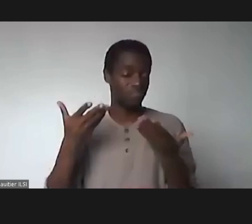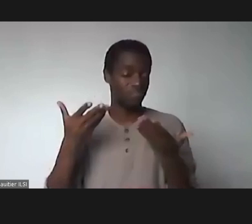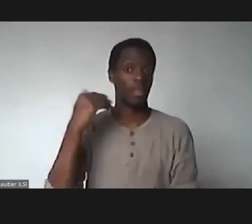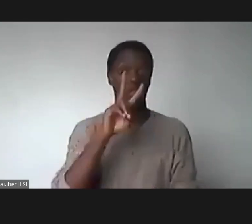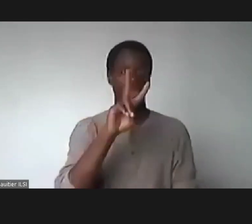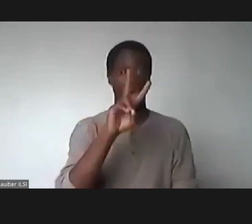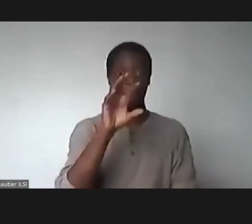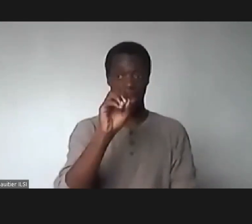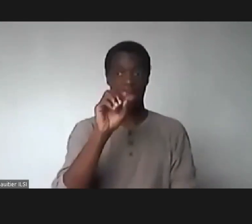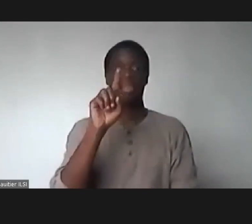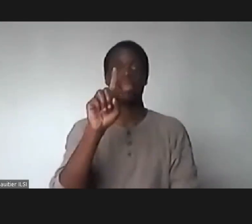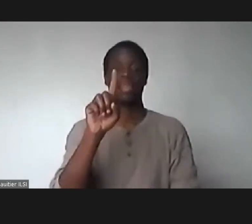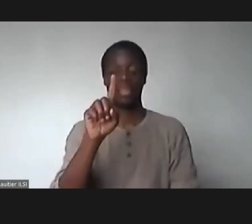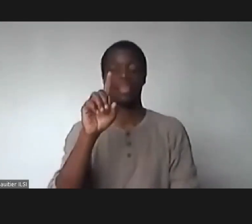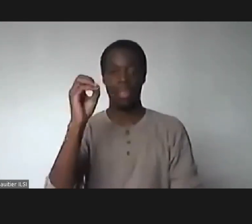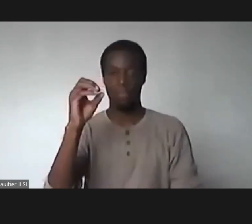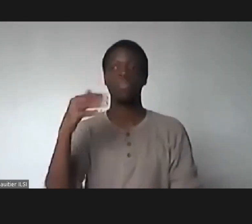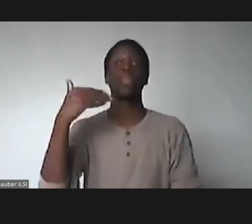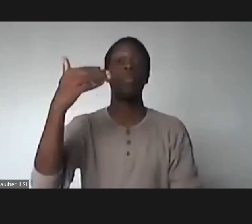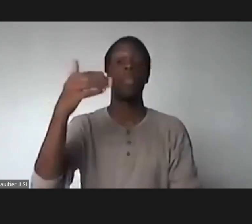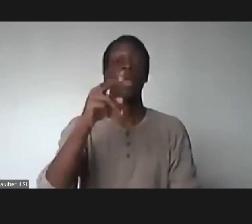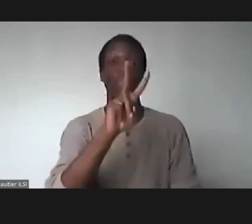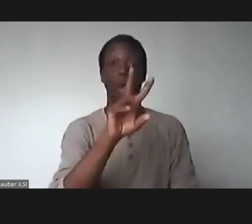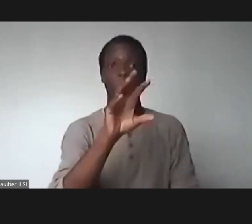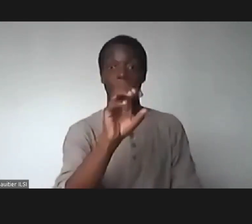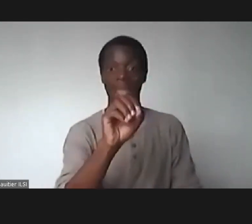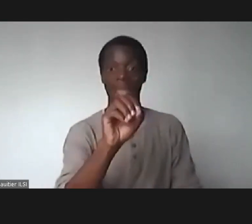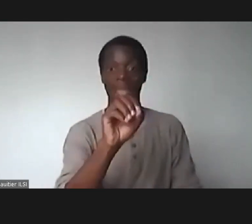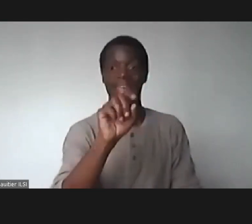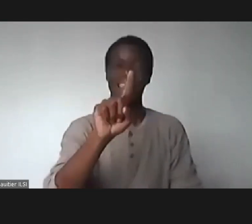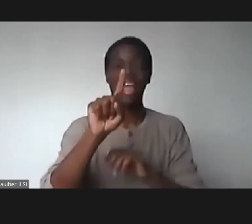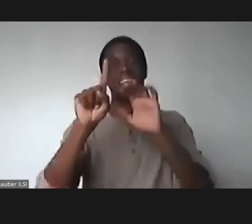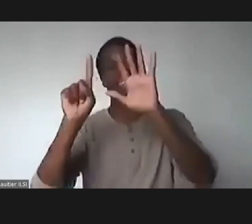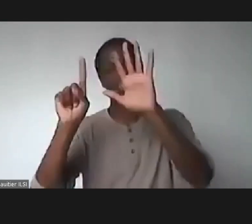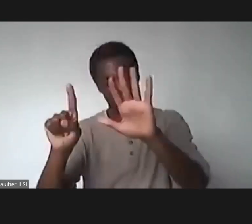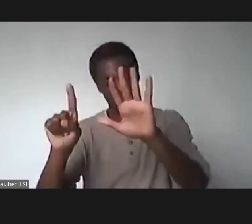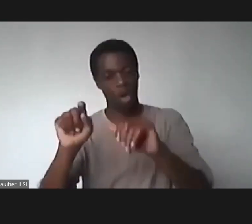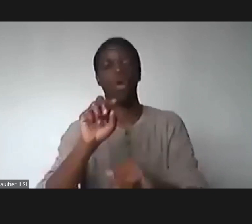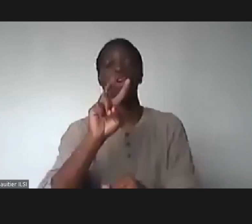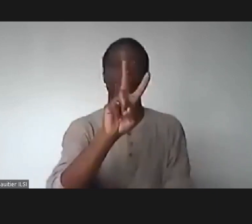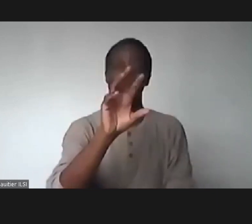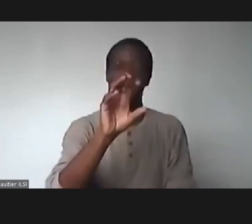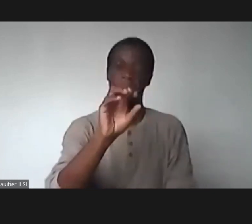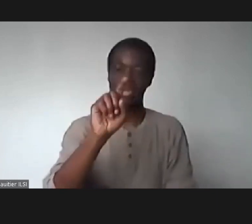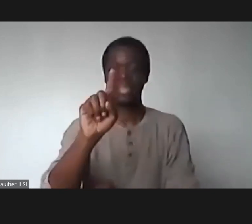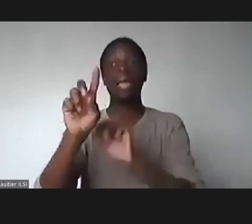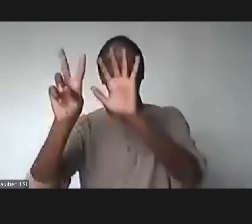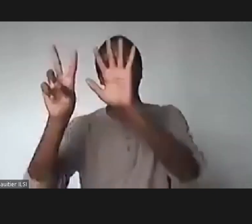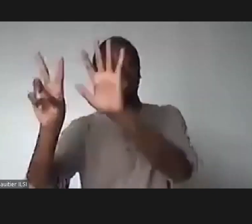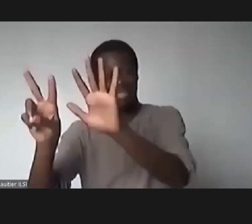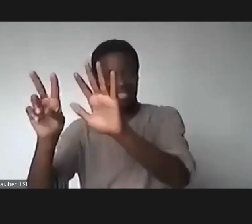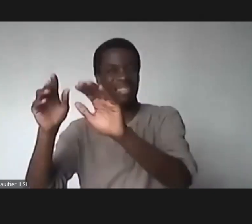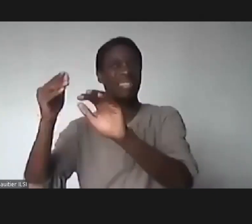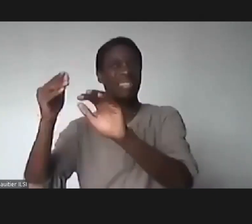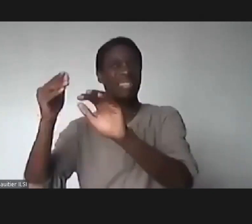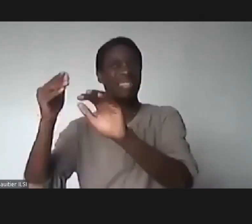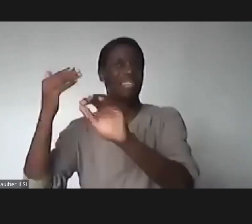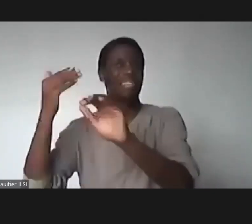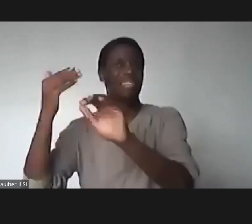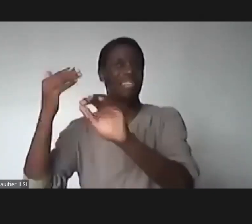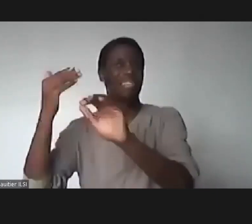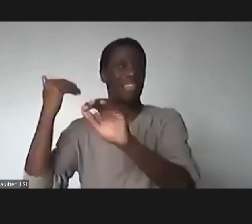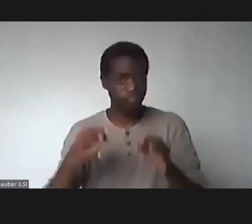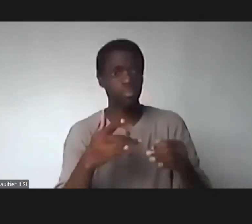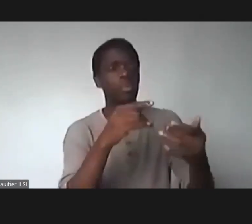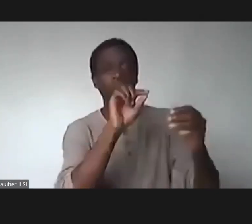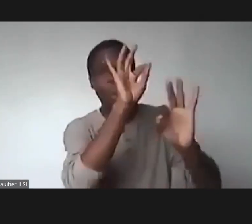2016-2017 nunca pudimos acceder ni siquiera al cuestionario. No conocemos, por ejemplo,